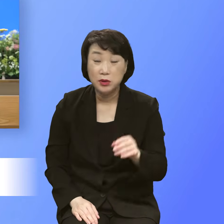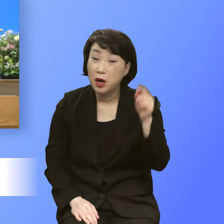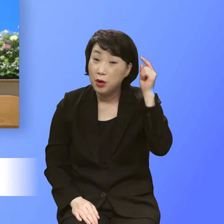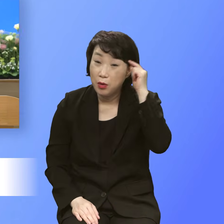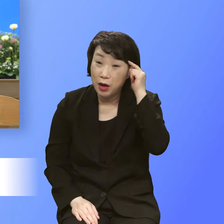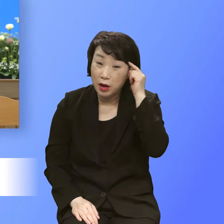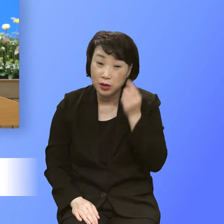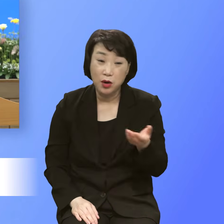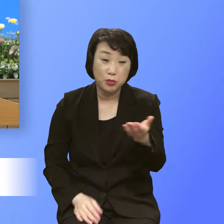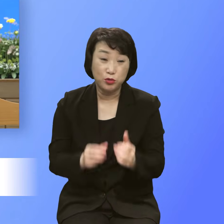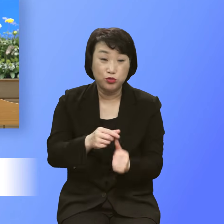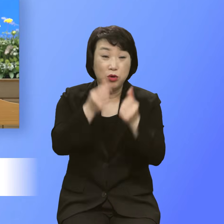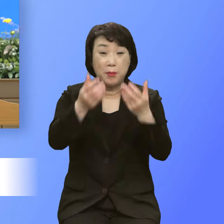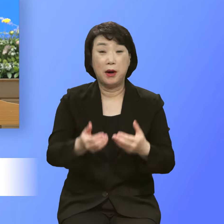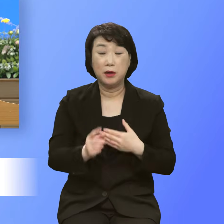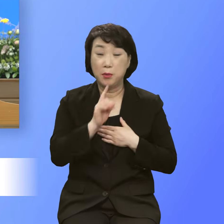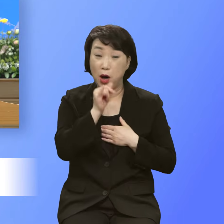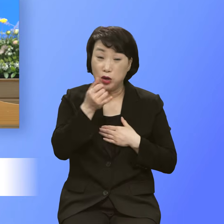어째서 너는 구원은 받았다 하면서